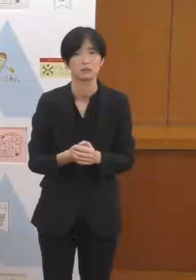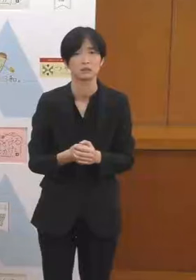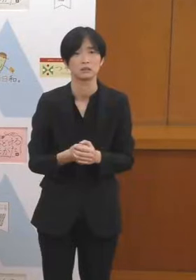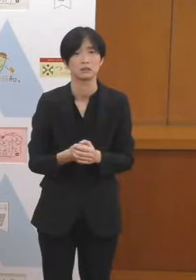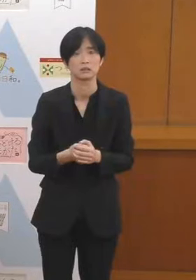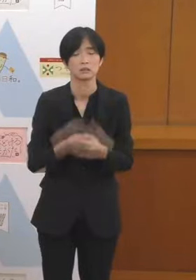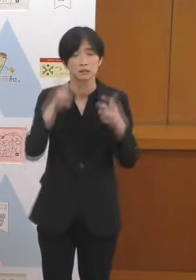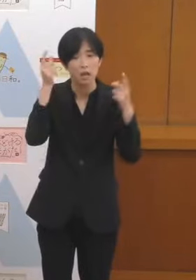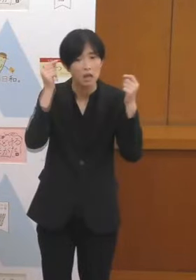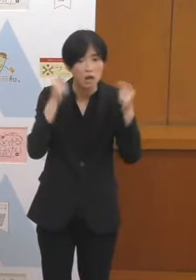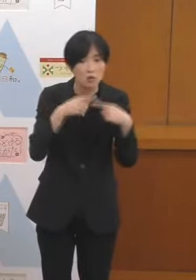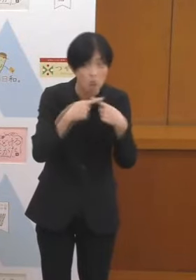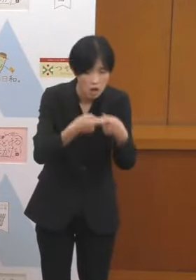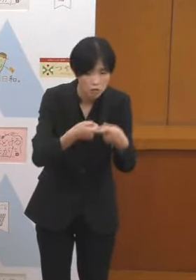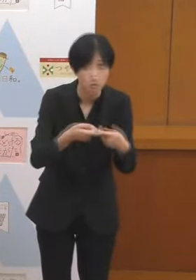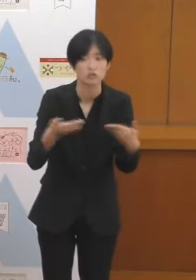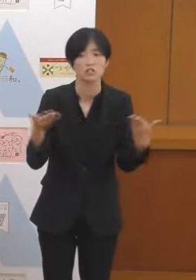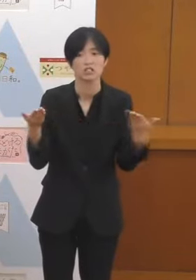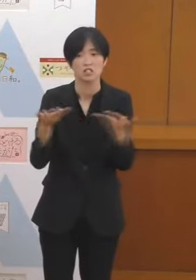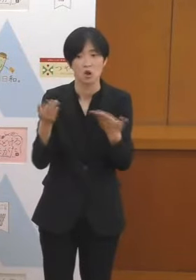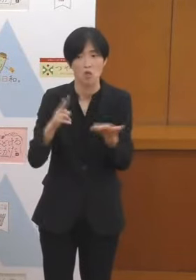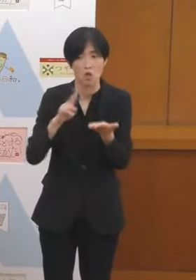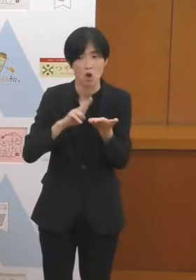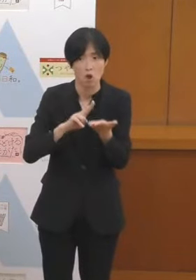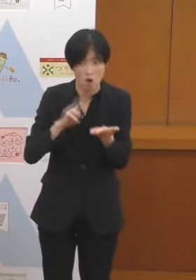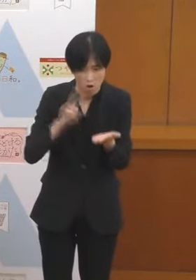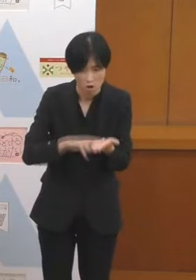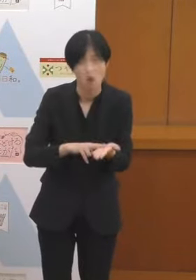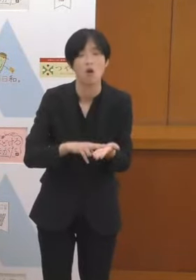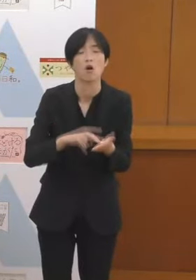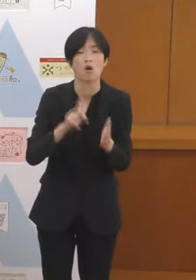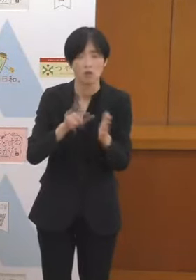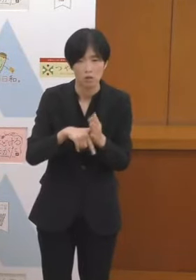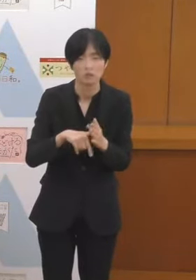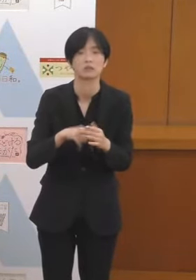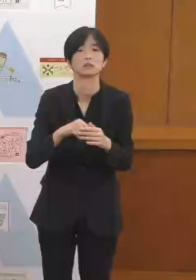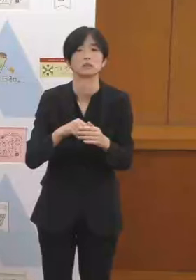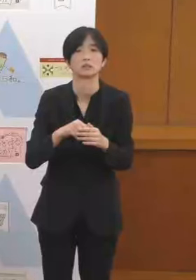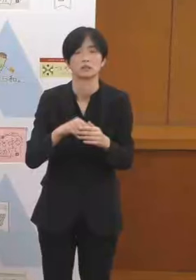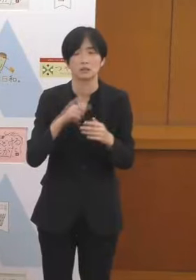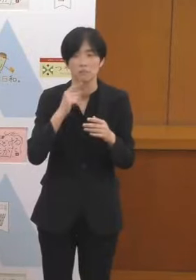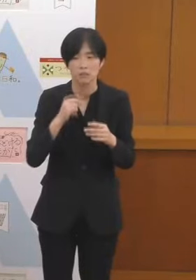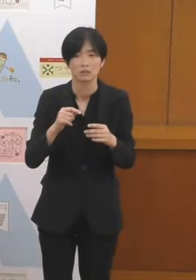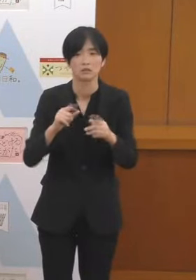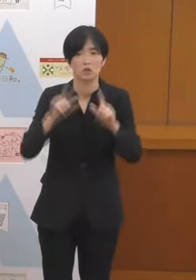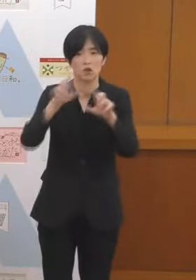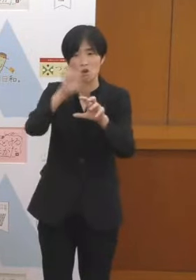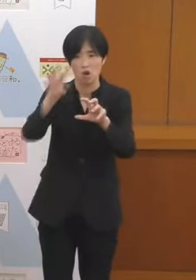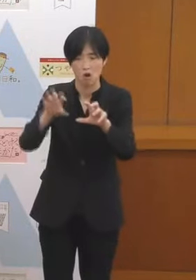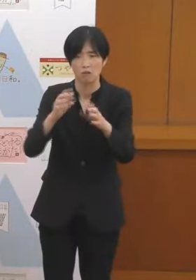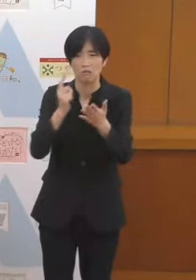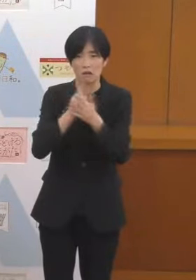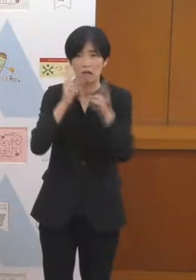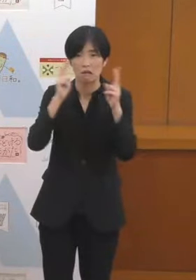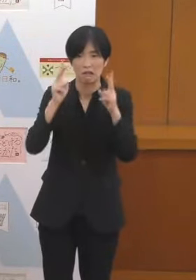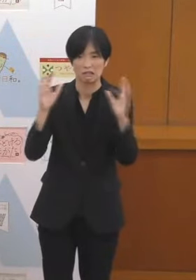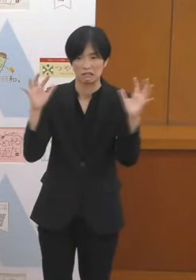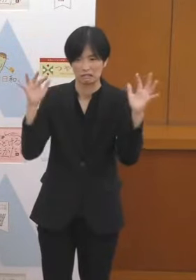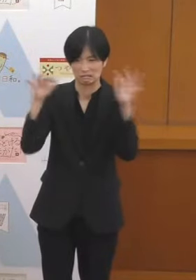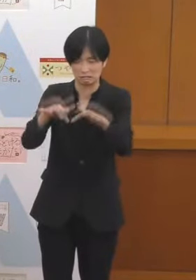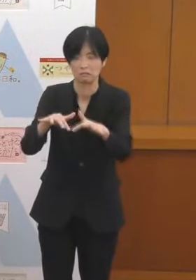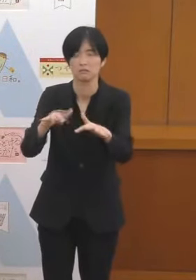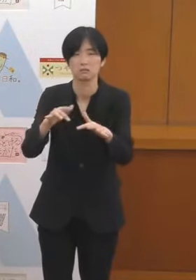あの会社本社機能をですね地本に分散するというようなことやはりえもっと